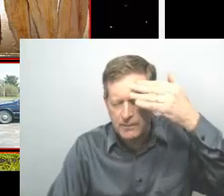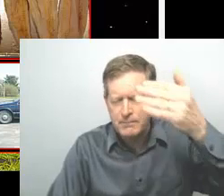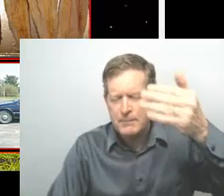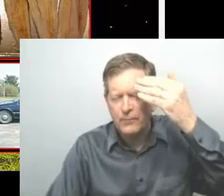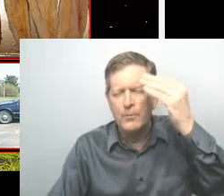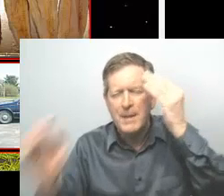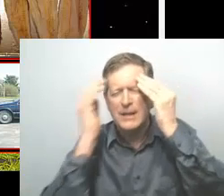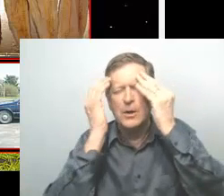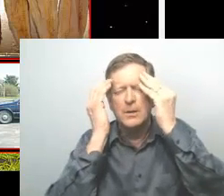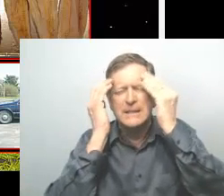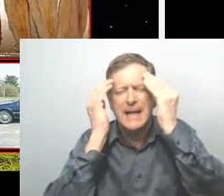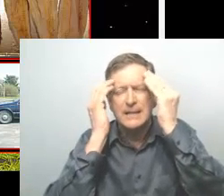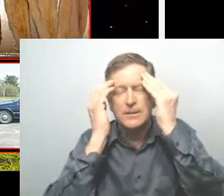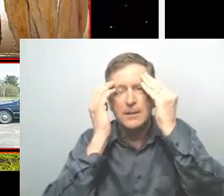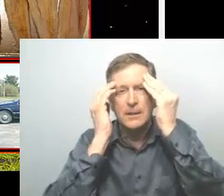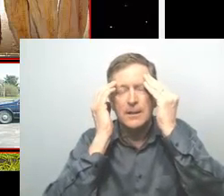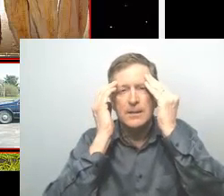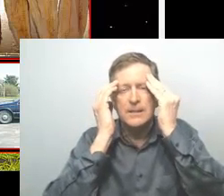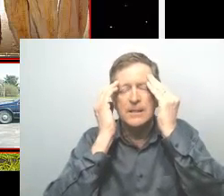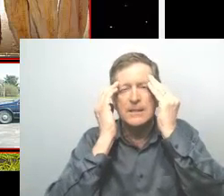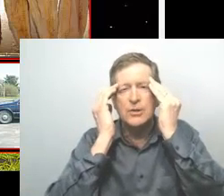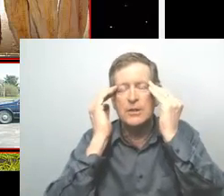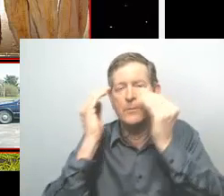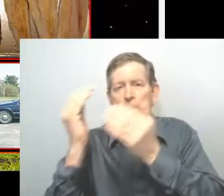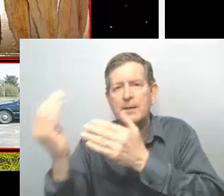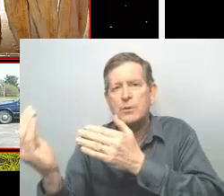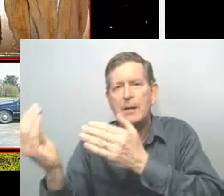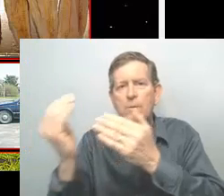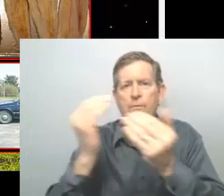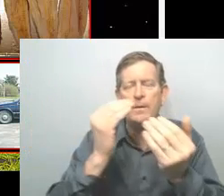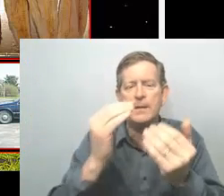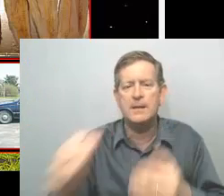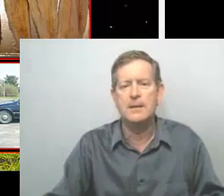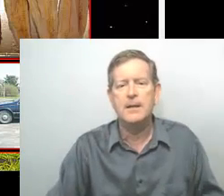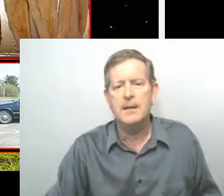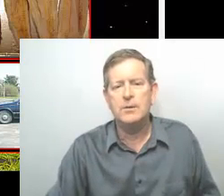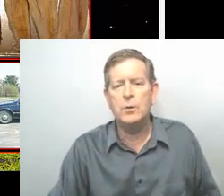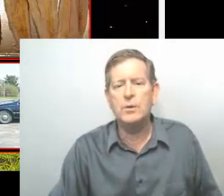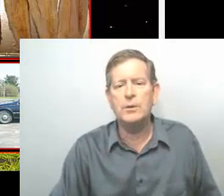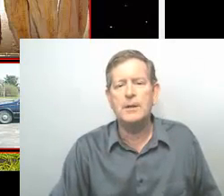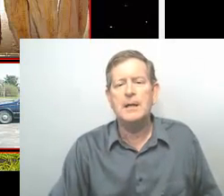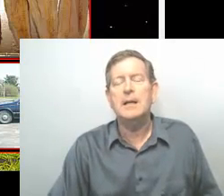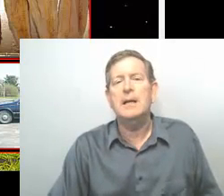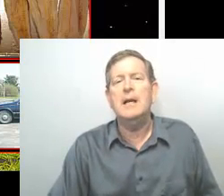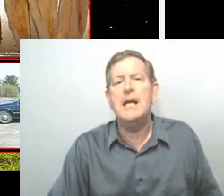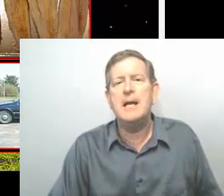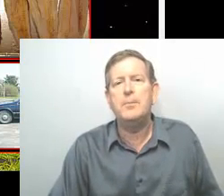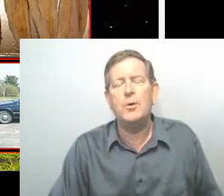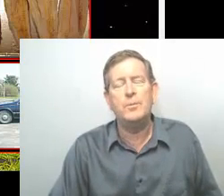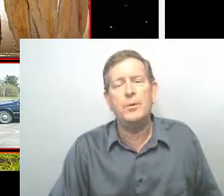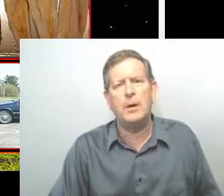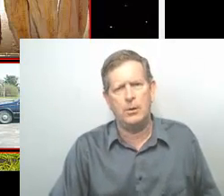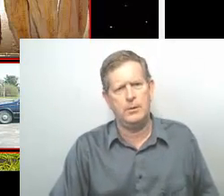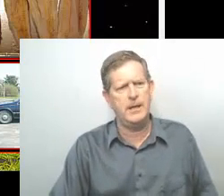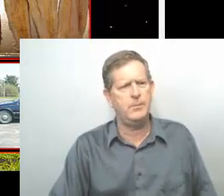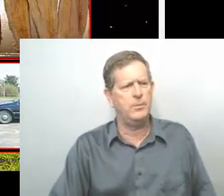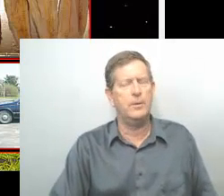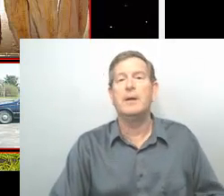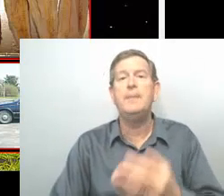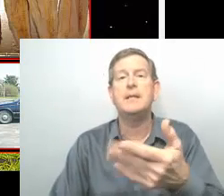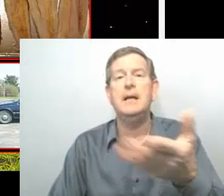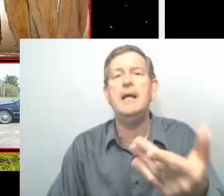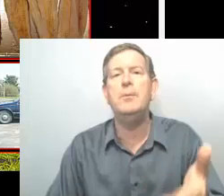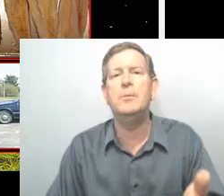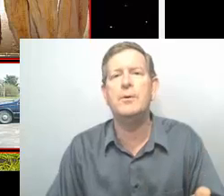pour vous mettre en tête s'il s'agit d'un mot masculin ou féminin. Donc, les bonbons, alors les